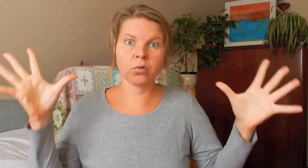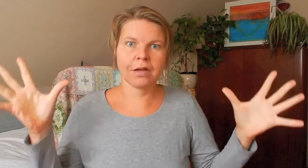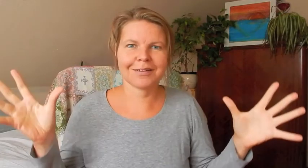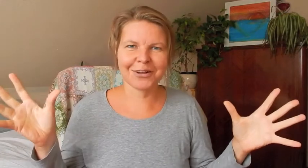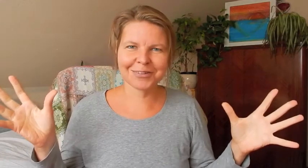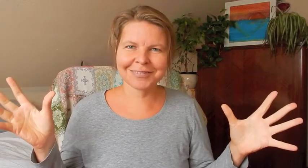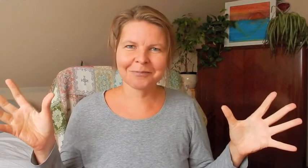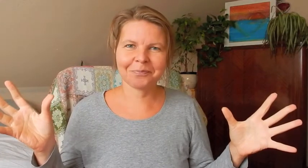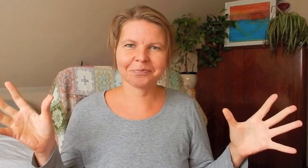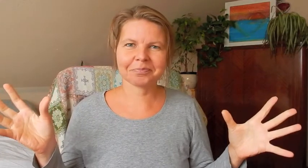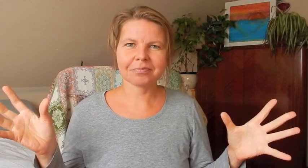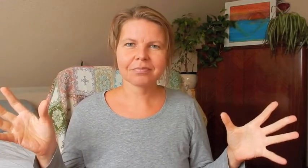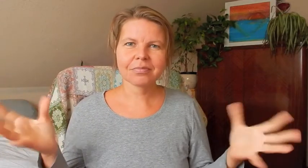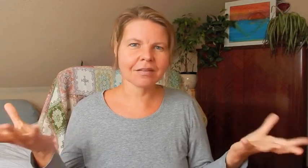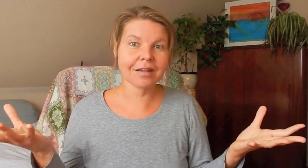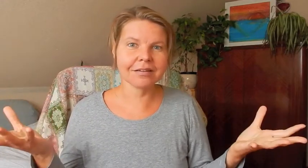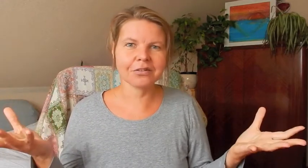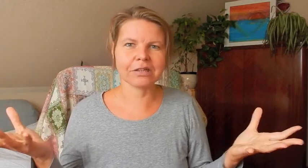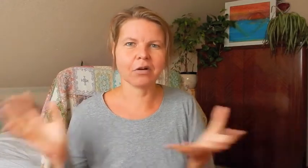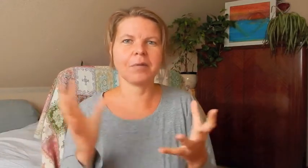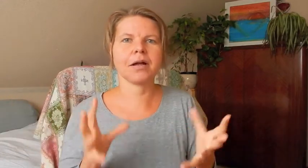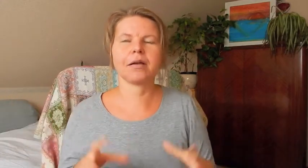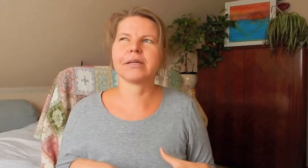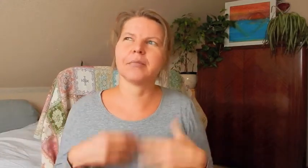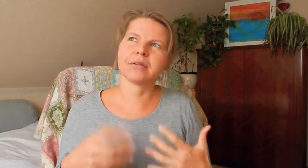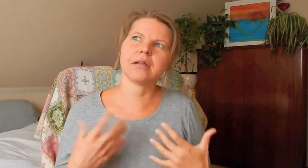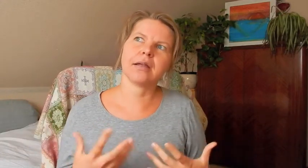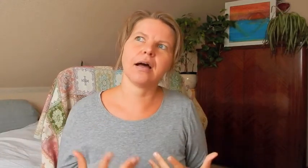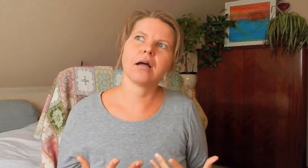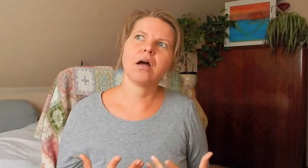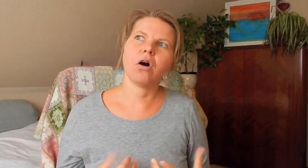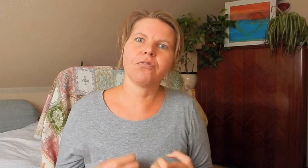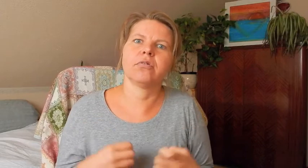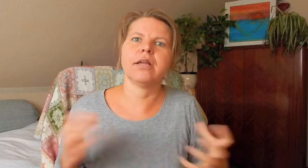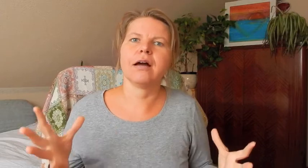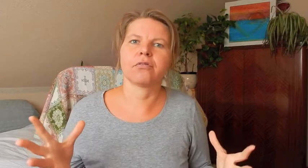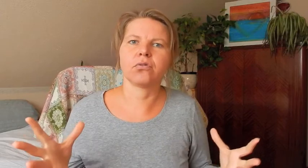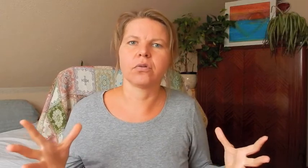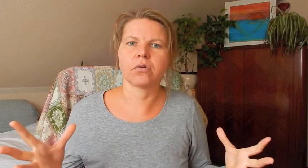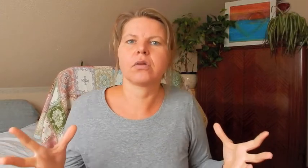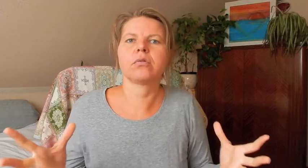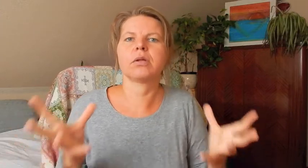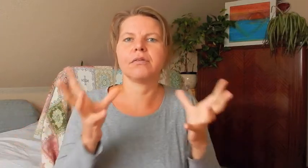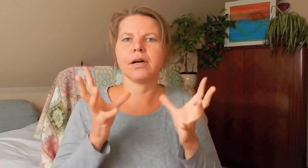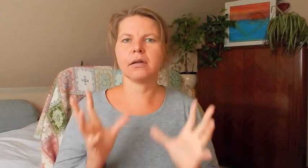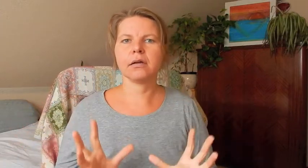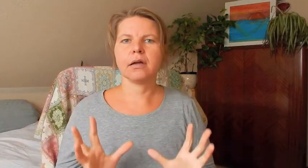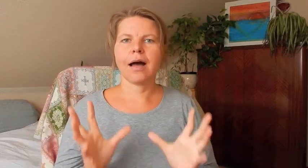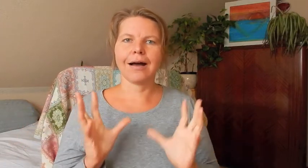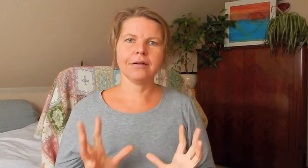nach draußen. Das kann ich natürlich auch mal machen. Aber ich habe mich dann danach oft so leer gefühlt. So, ne? Und mittlerweile halte